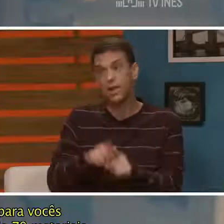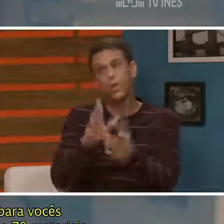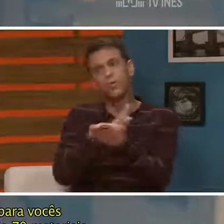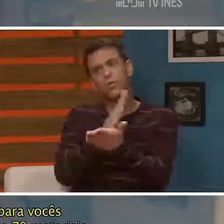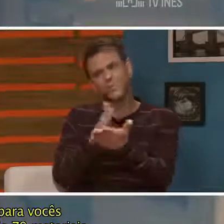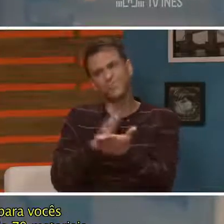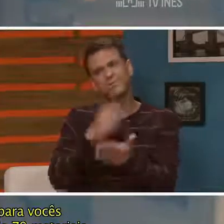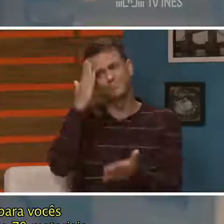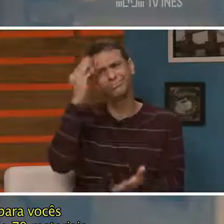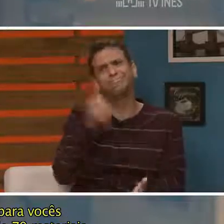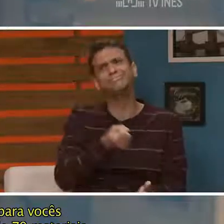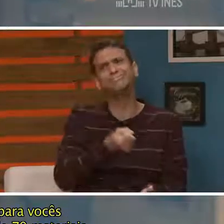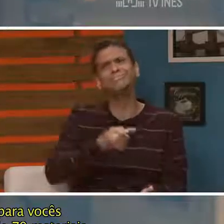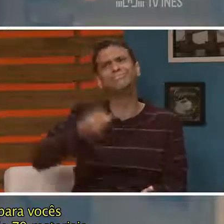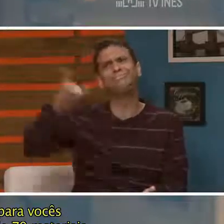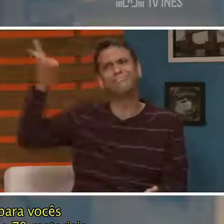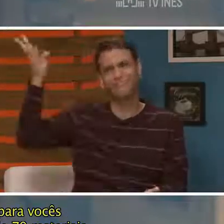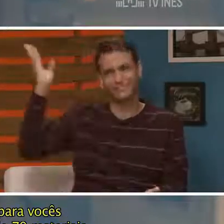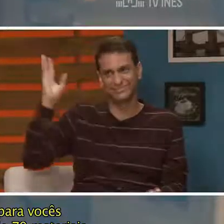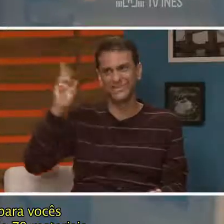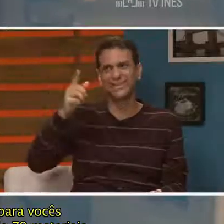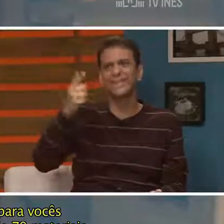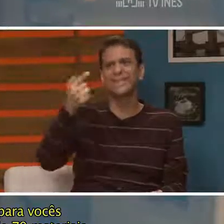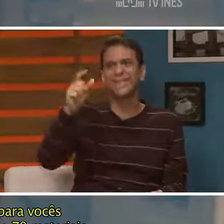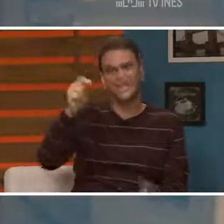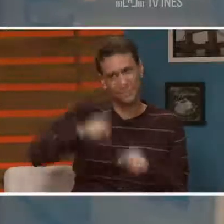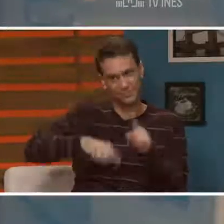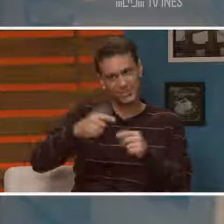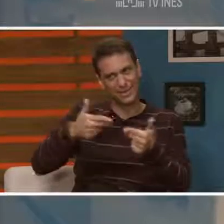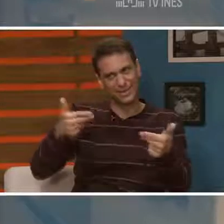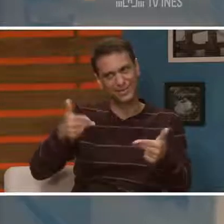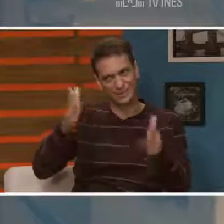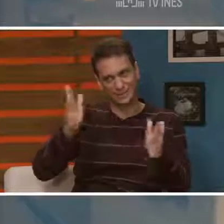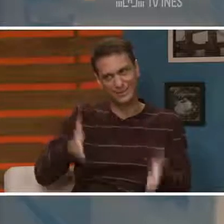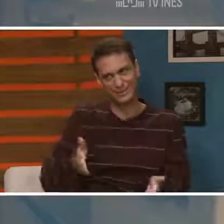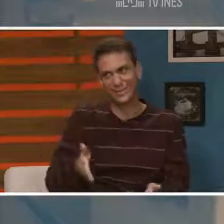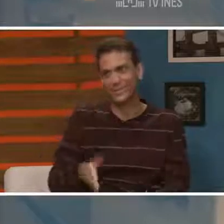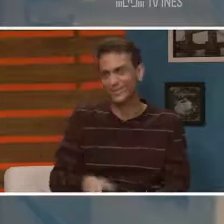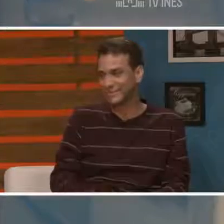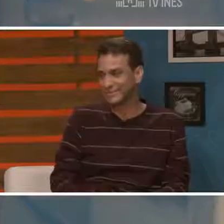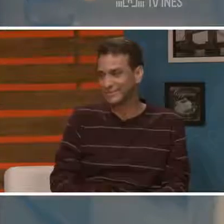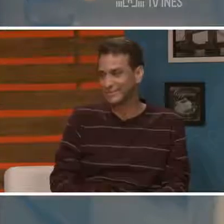Algumas, né? Eu já falei para vocês, tem mais de 70 materiais.